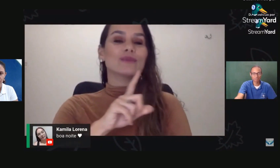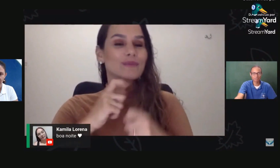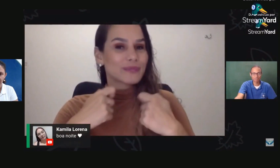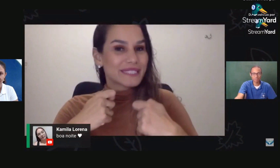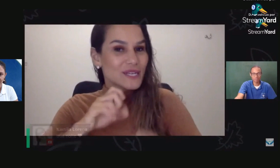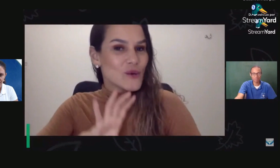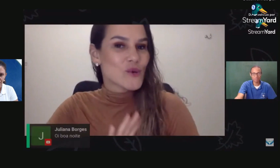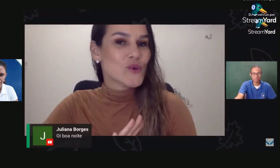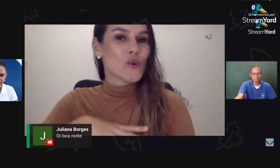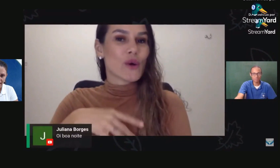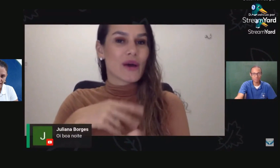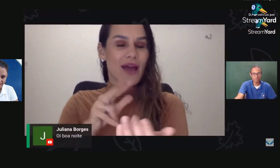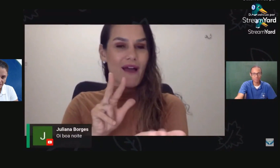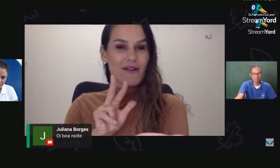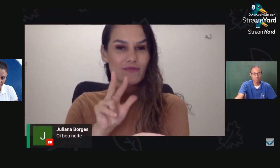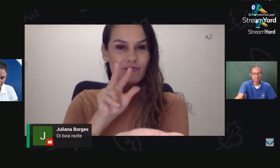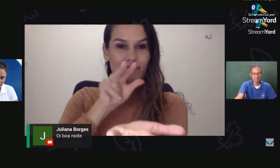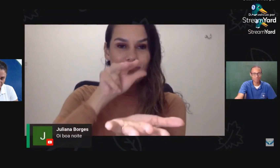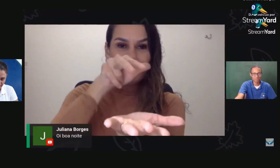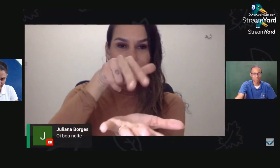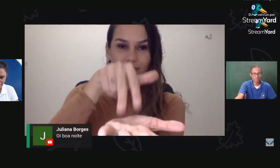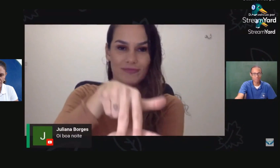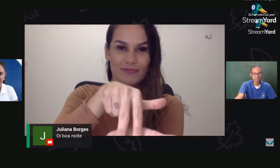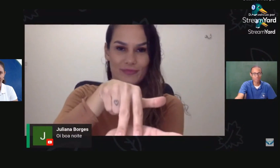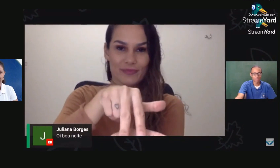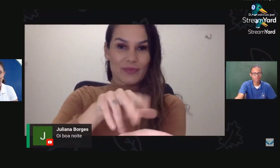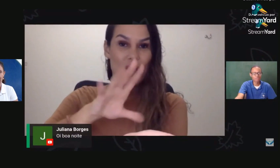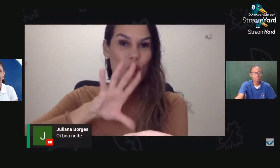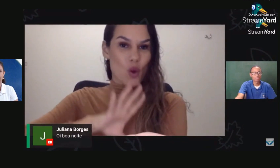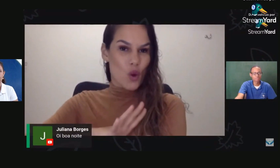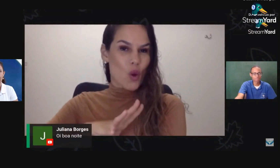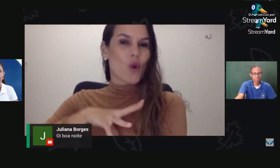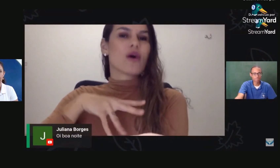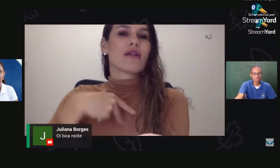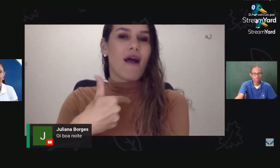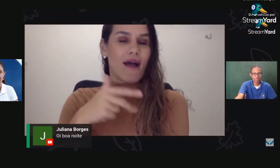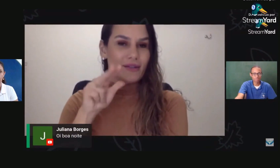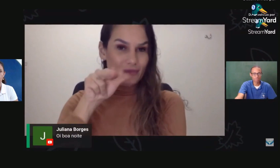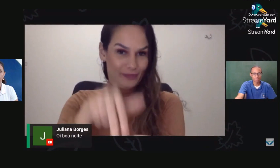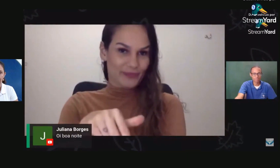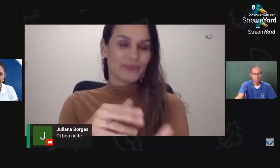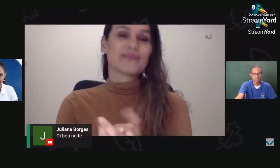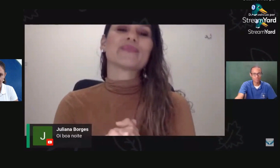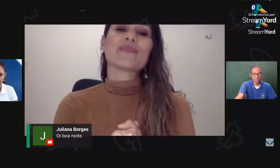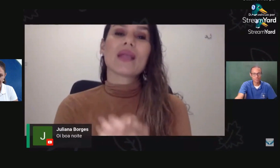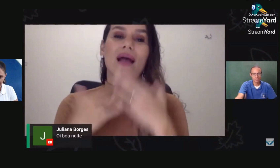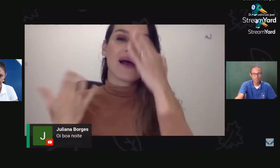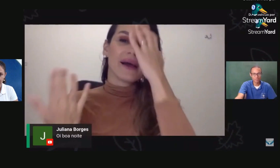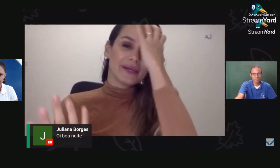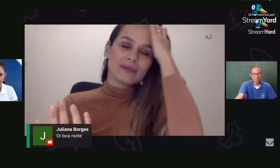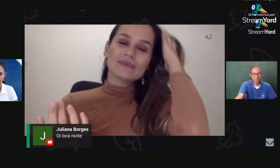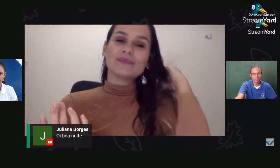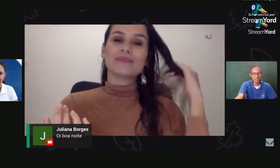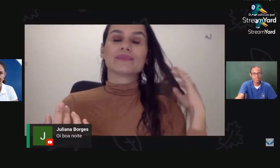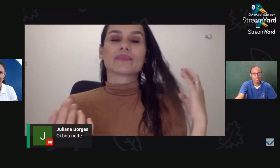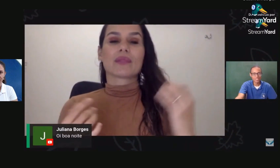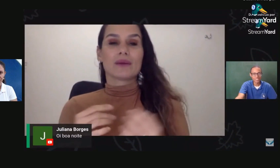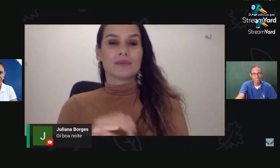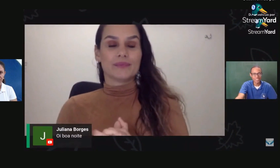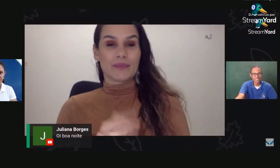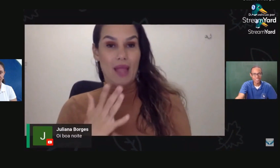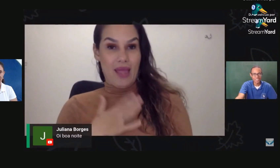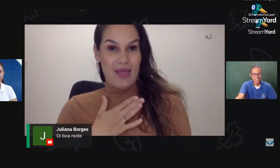tem dificuldades, existem barreiras, mas é importante, né, esse empoderamento, essa coragem para ser